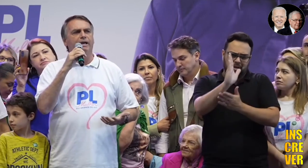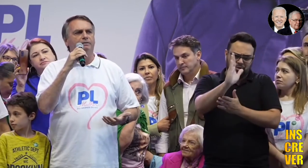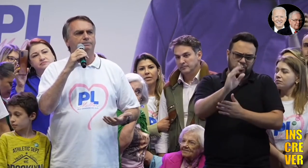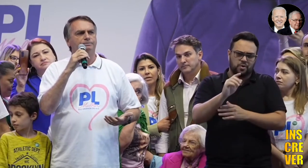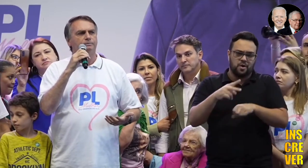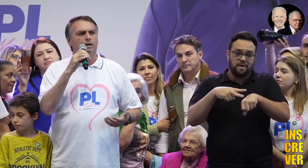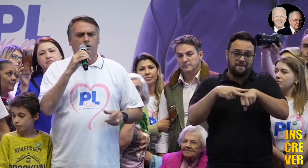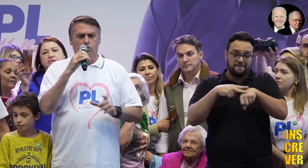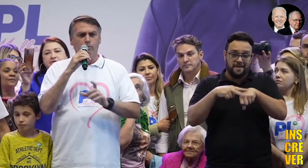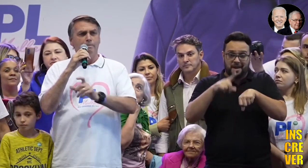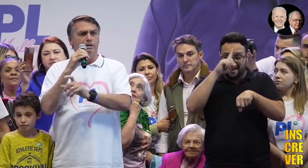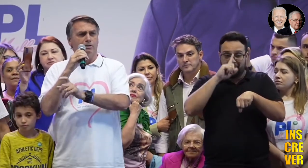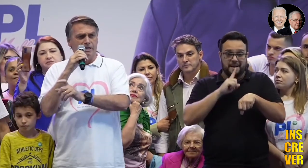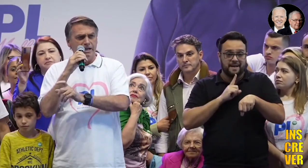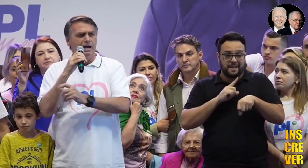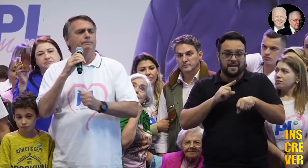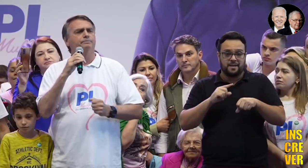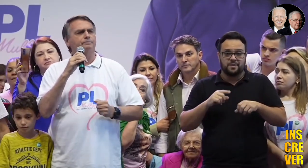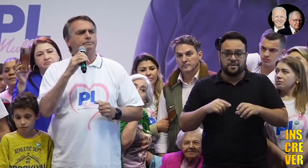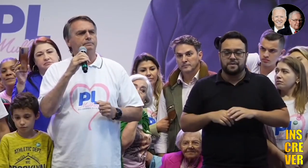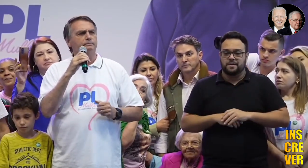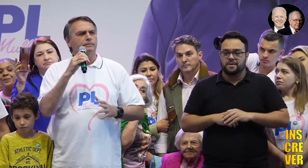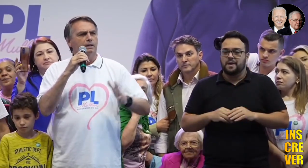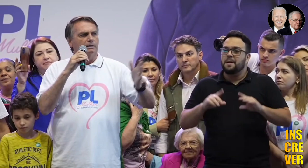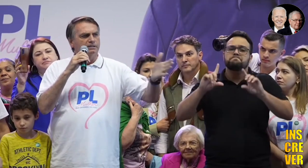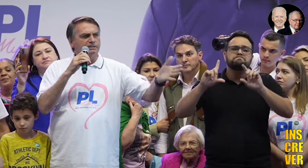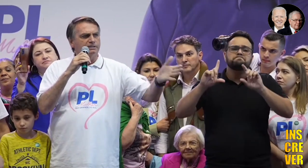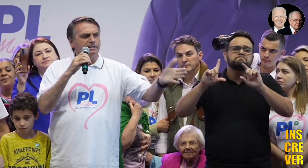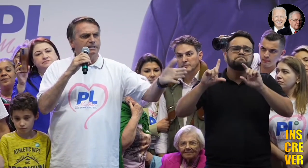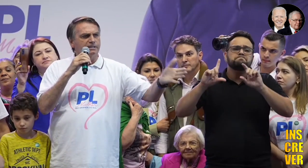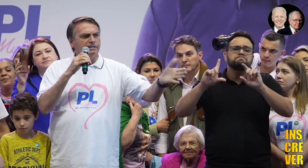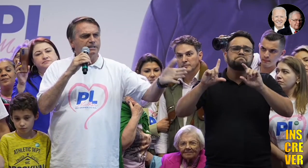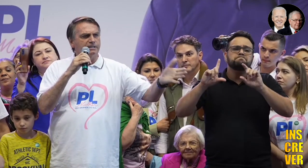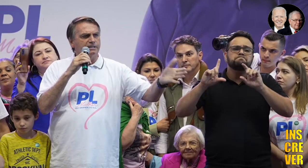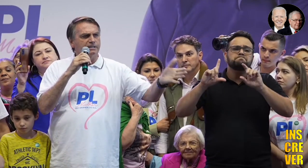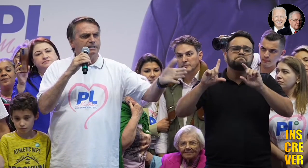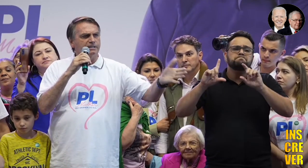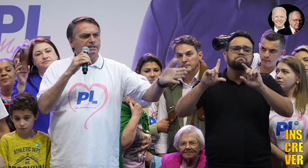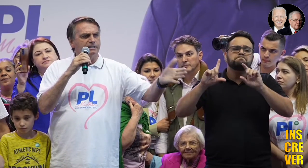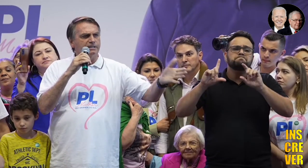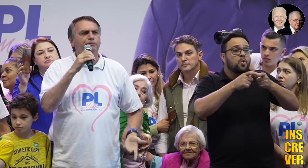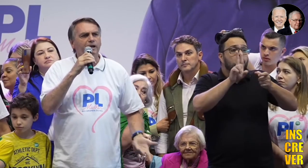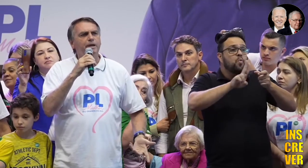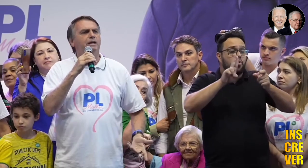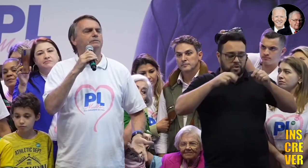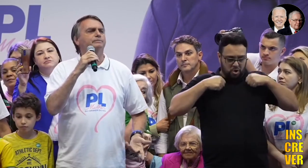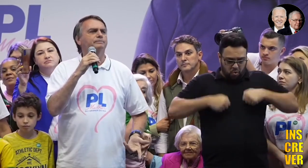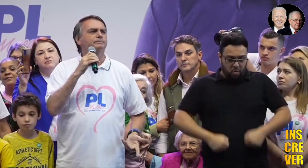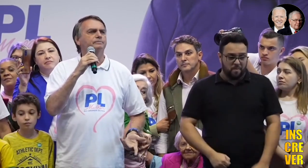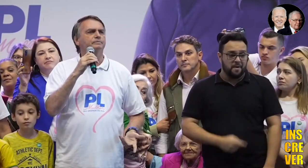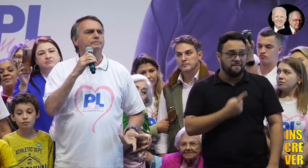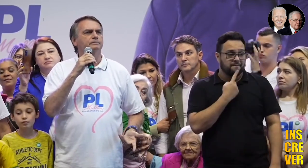verde e amarelo. Uma minoria está agora, nesse ano, usando o